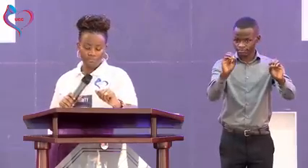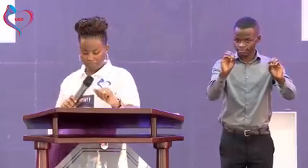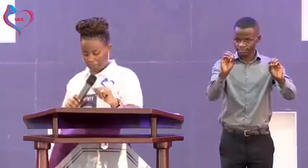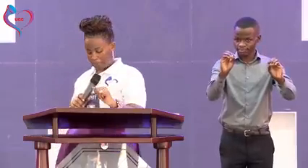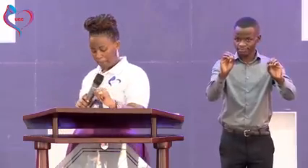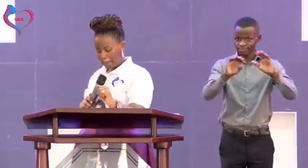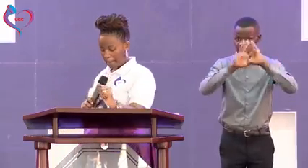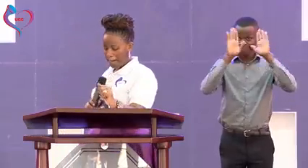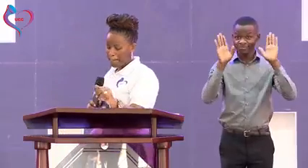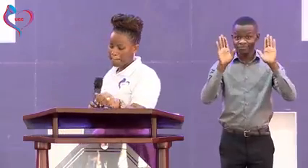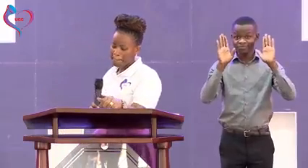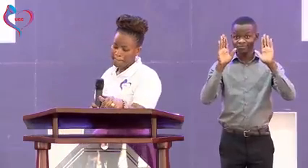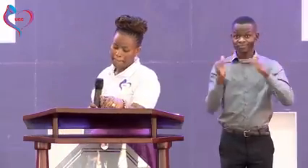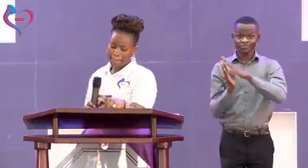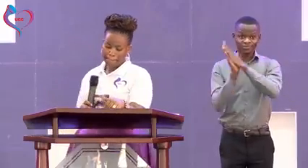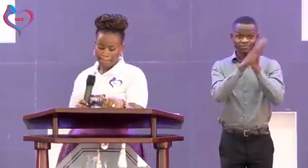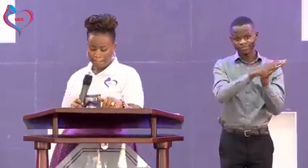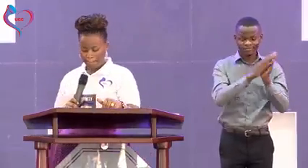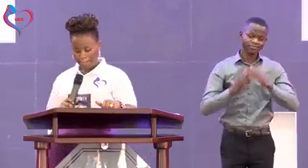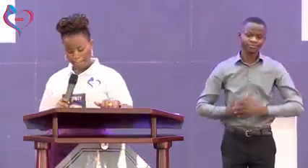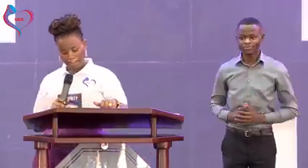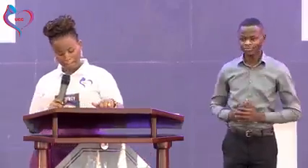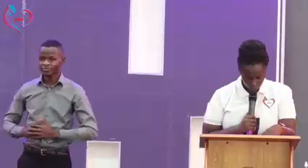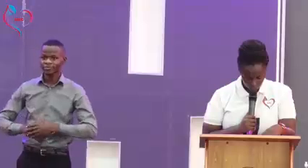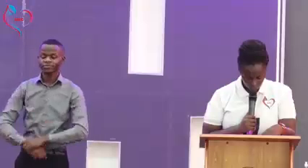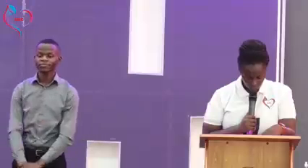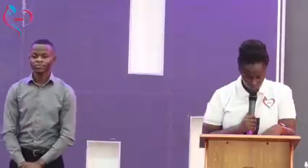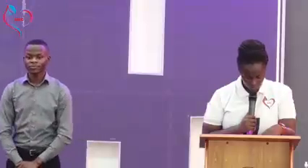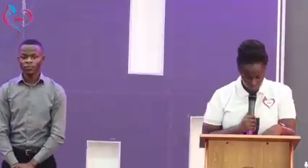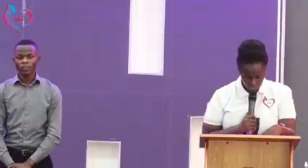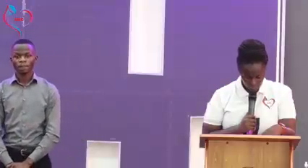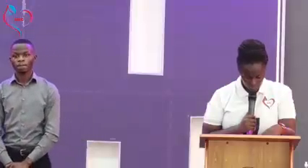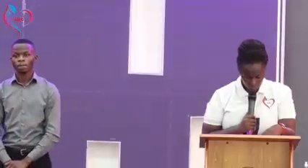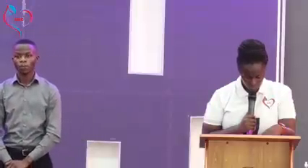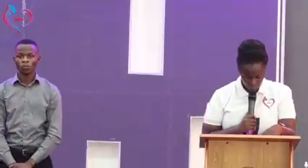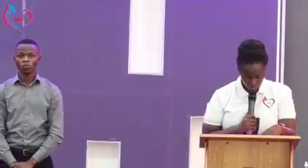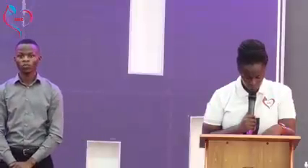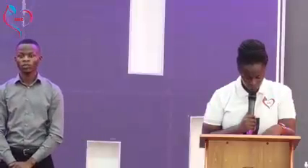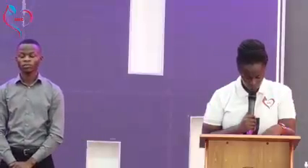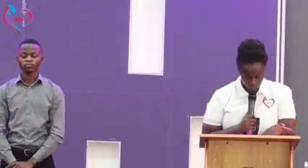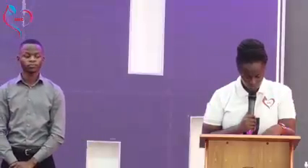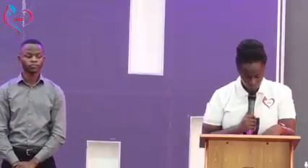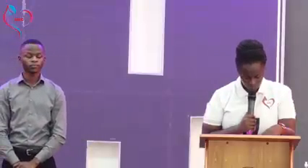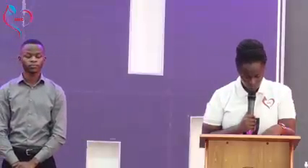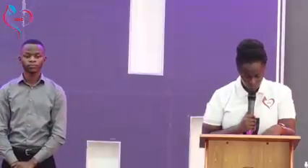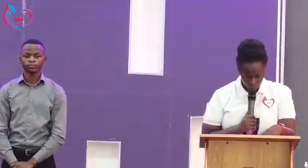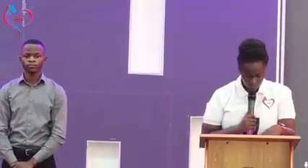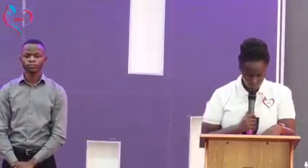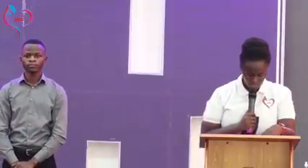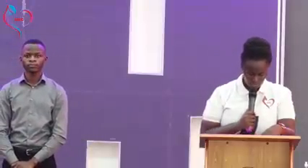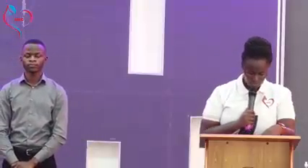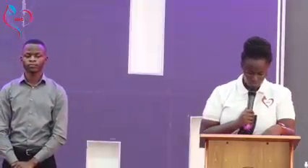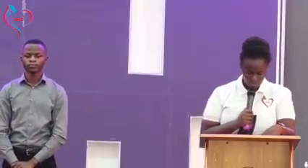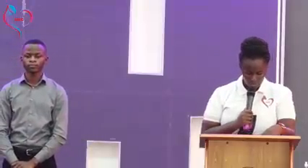Amen. Olinyoli soka. Siri wa dembe. Siri mutume. Sala ba Yesu mukama wafe. Mwetemuli